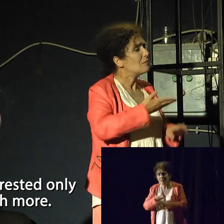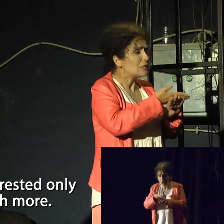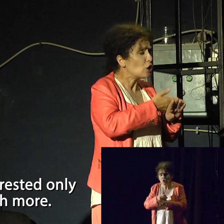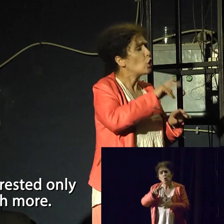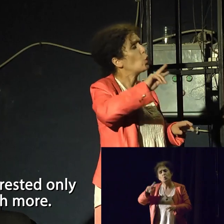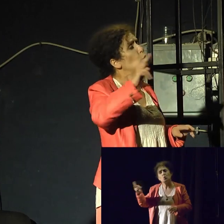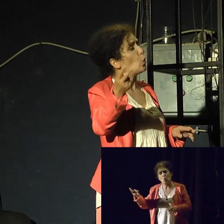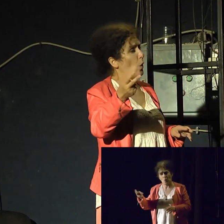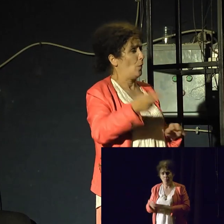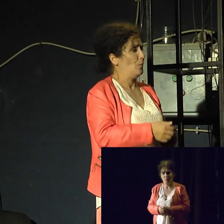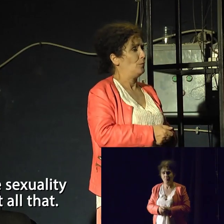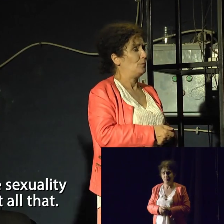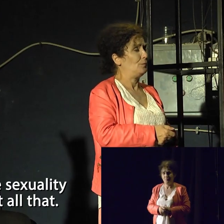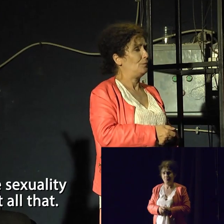повеќе.